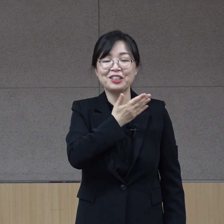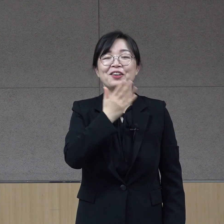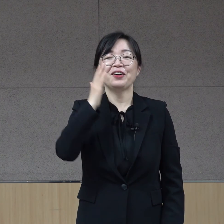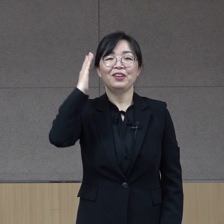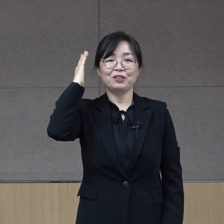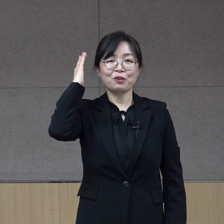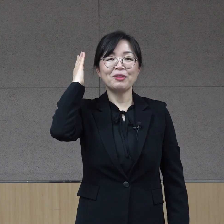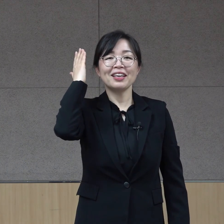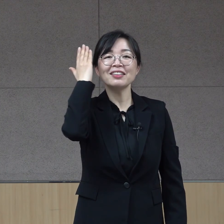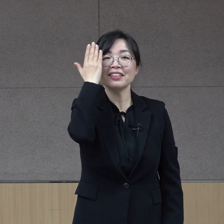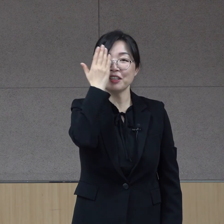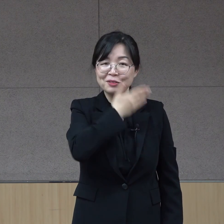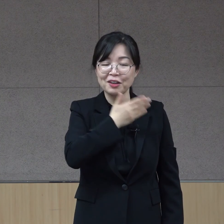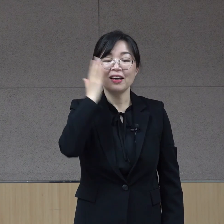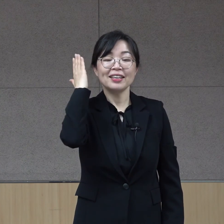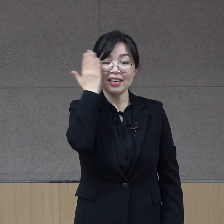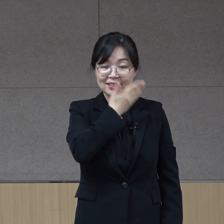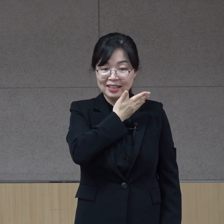그렇죠. 정말 깨끗한 느낌 들어요.